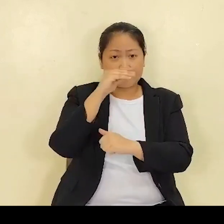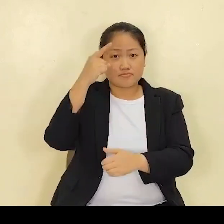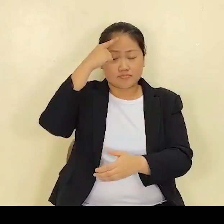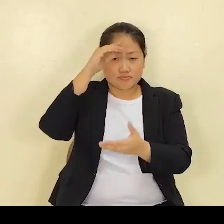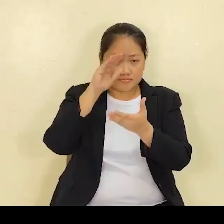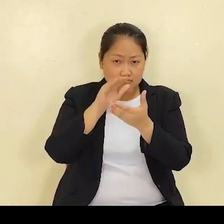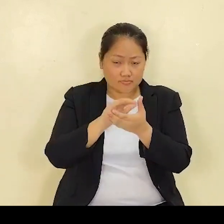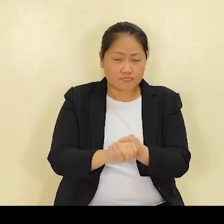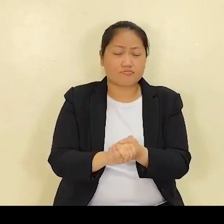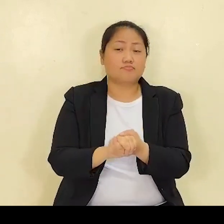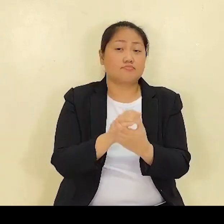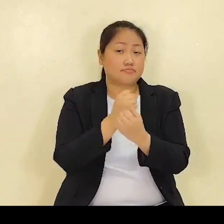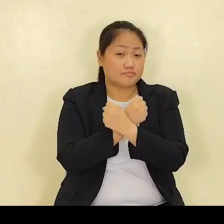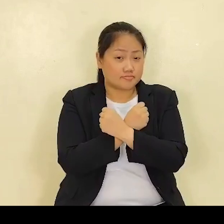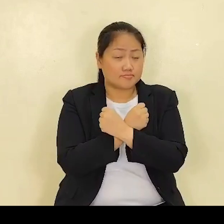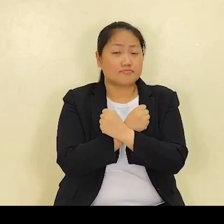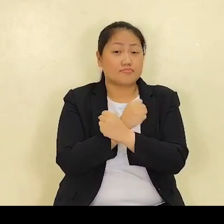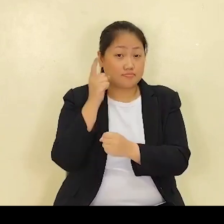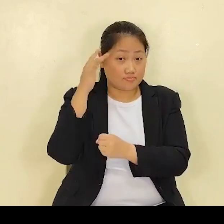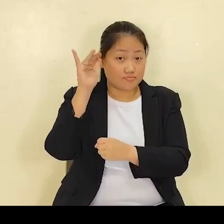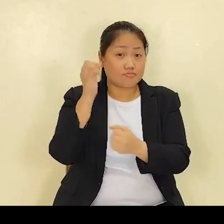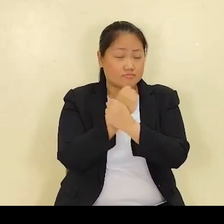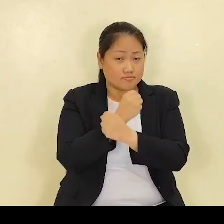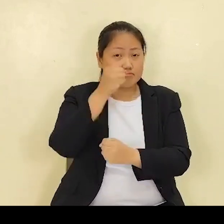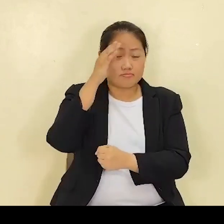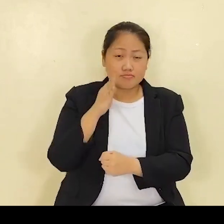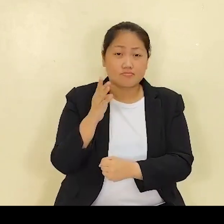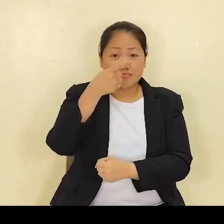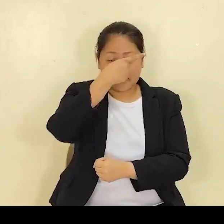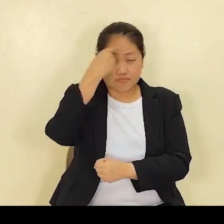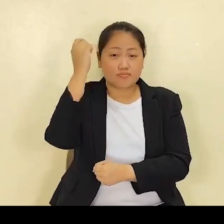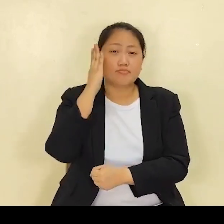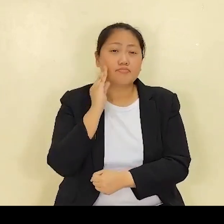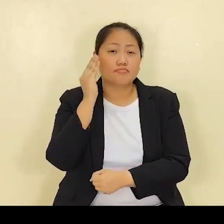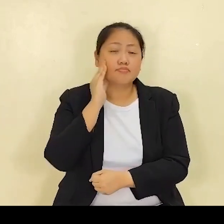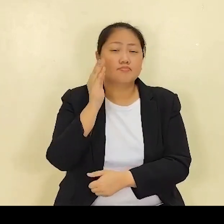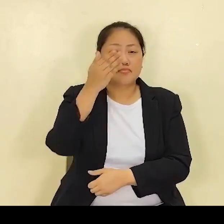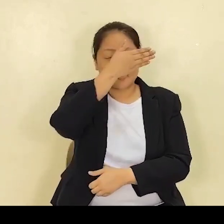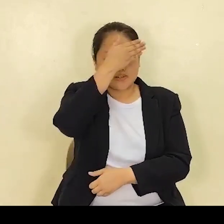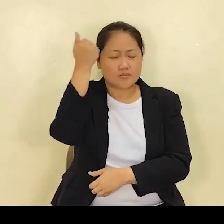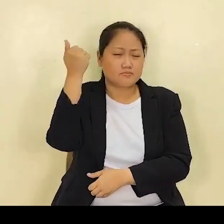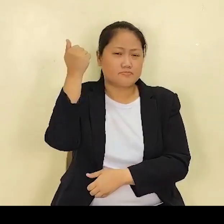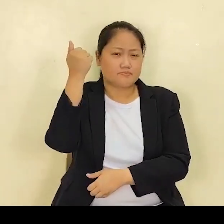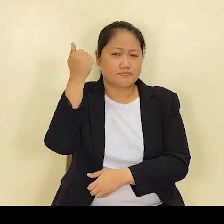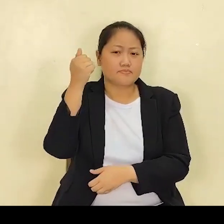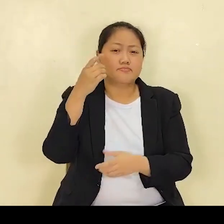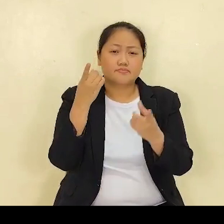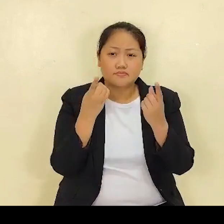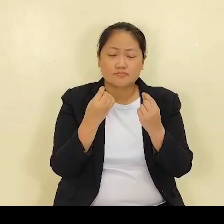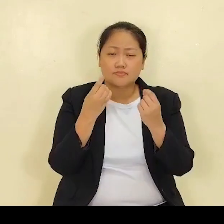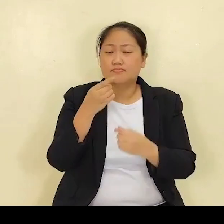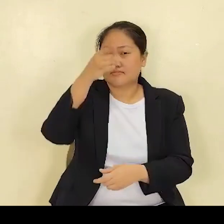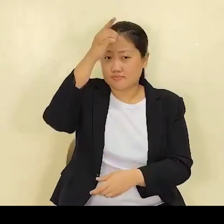sa walang hanggang pagmamahal ng Diyos. At dahil sa mga karanasang ito, nakakalimutan natin ang sukdulang ginawa